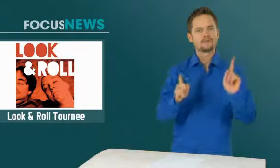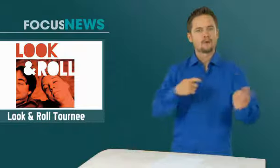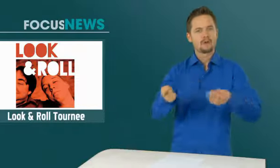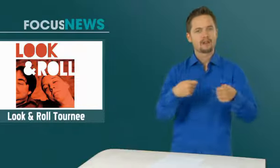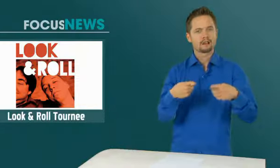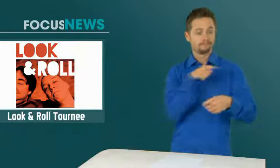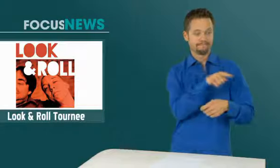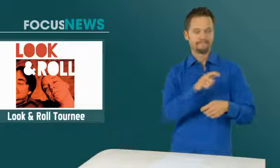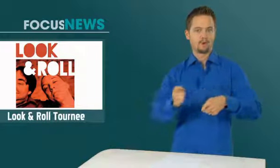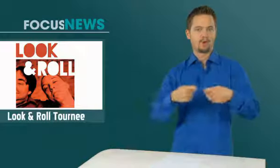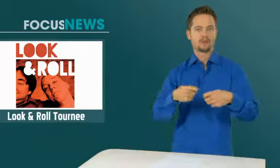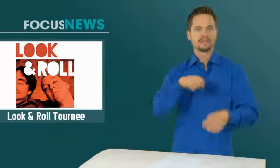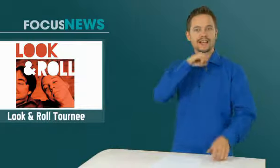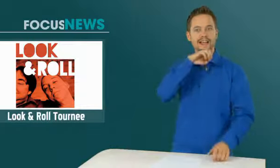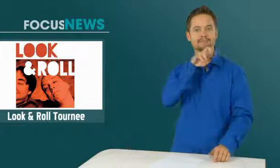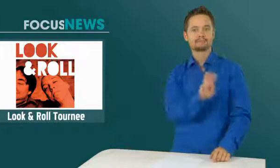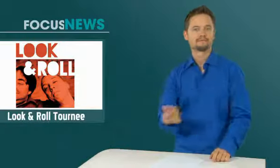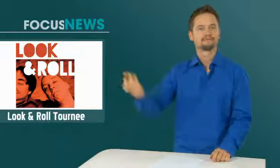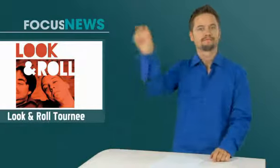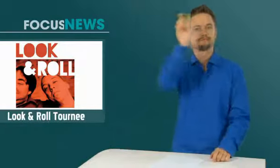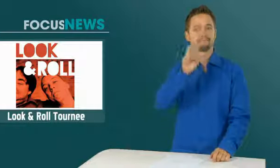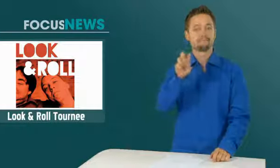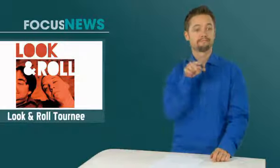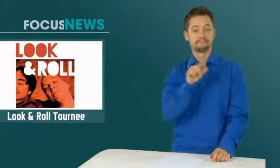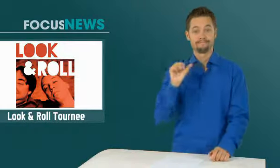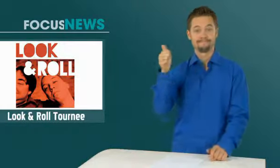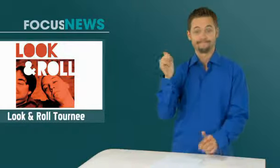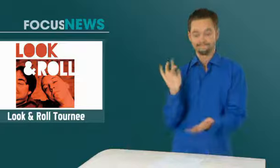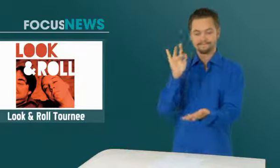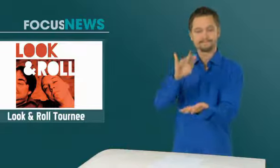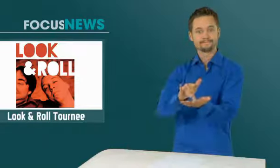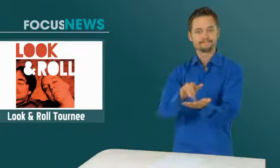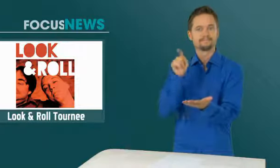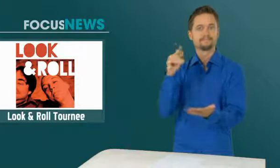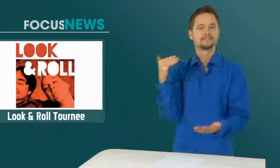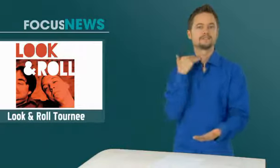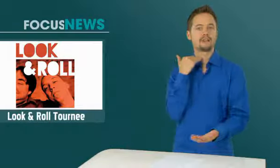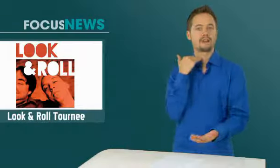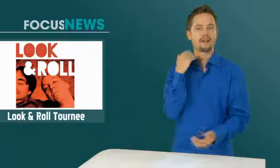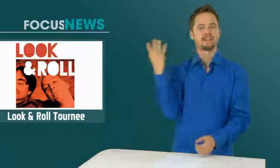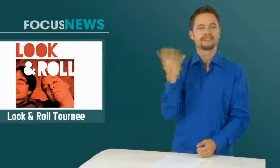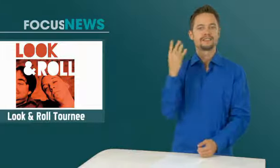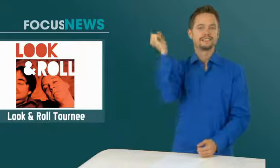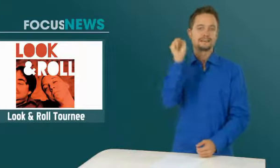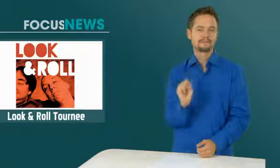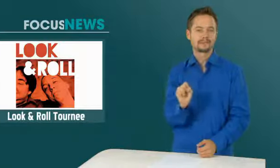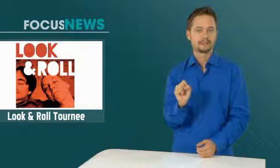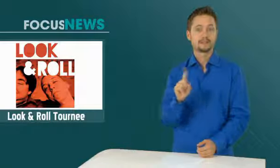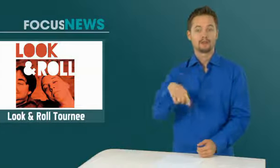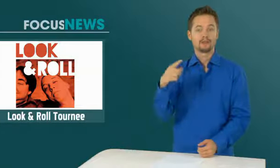roll organisiert an die herbsttournee die erste station macht sie am 14 september in st gallen